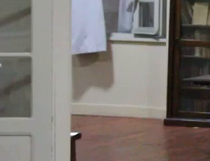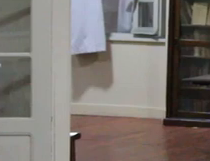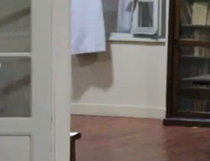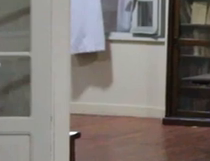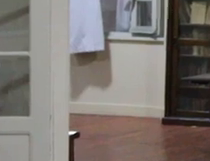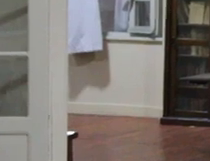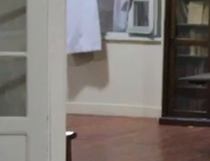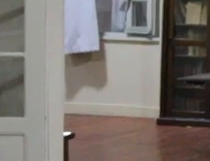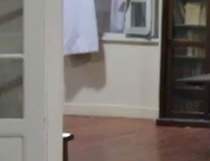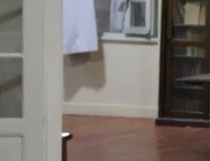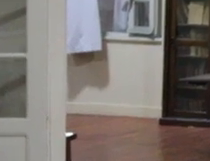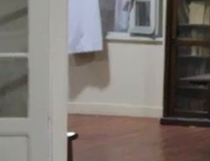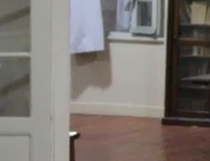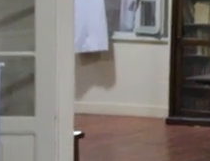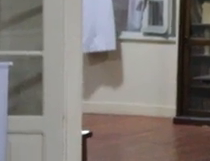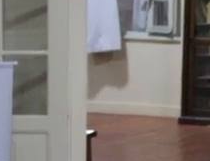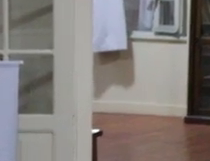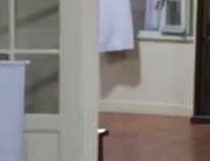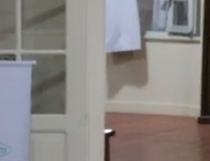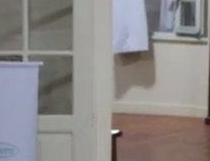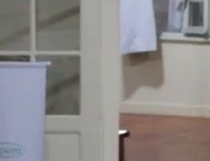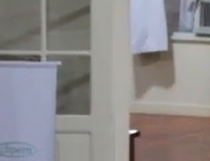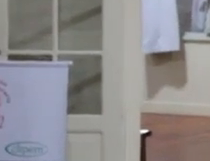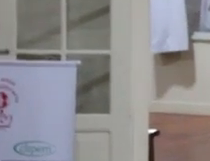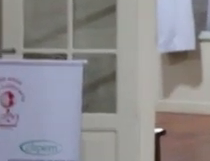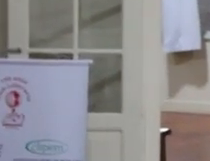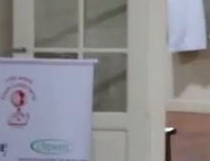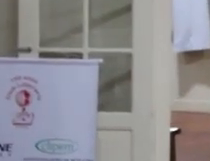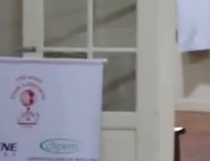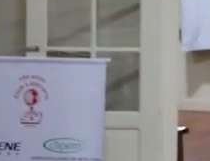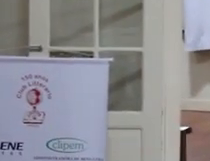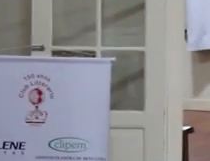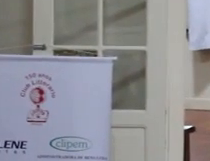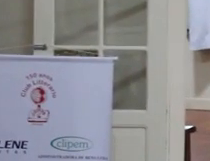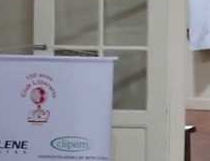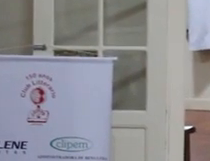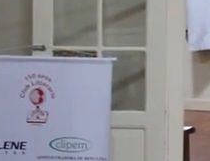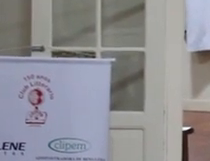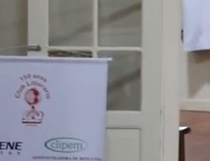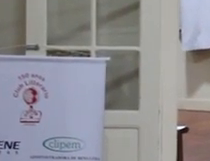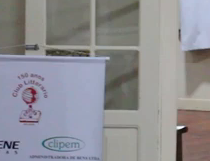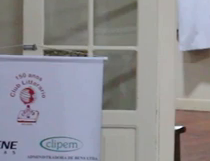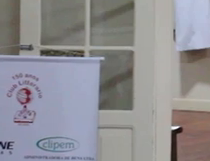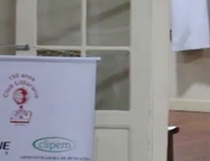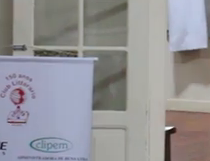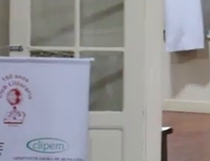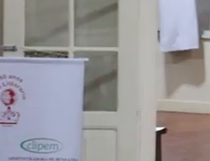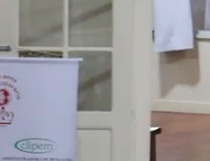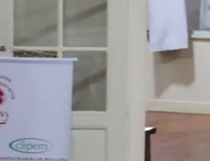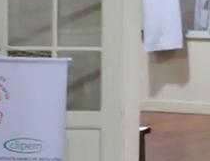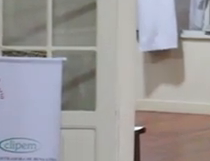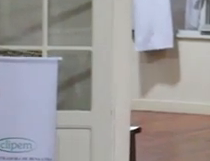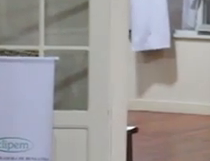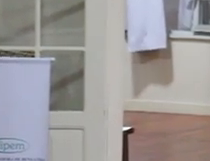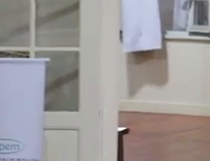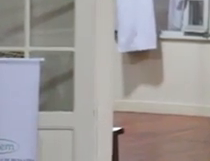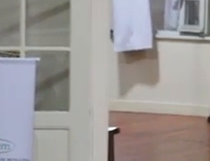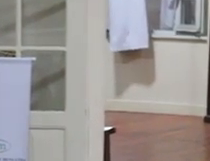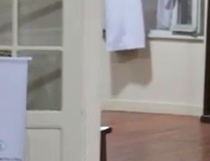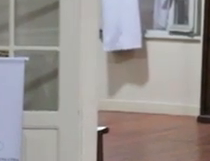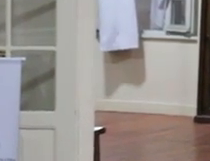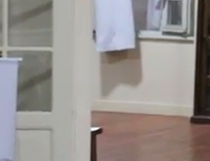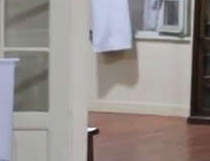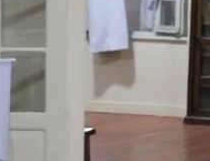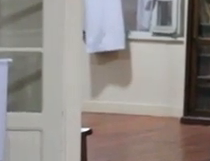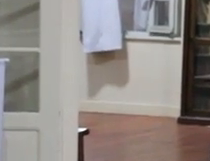encaminhando para um fecho, tá? Esse fecho, eu quero daí fazer uma pergunta para o Clube